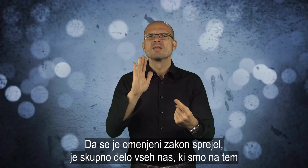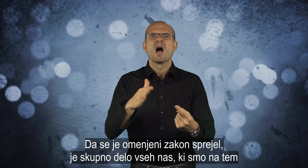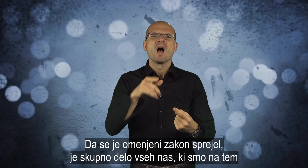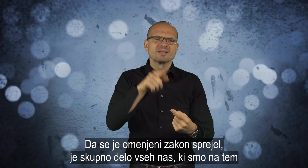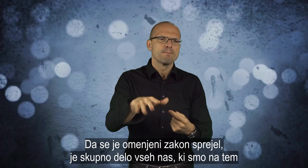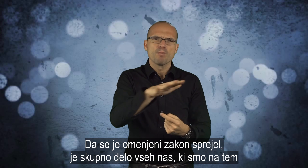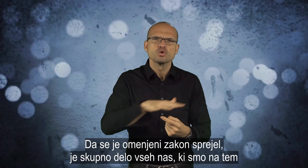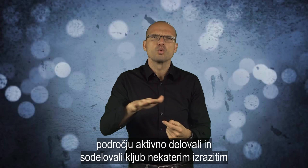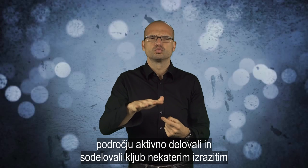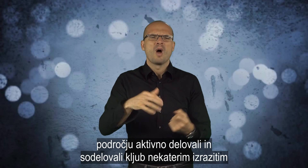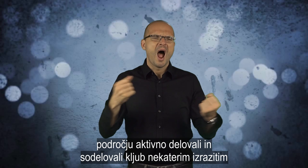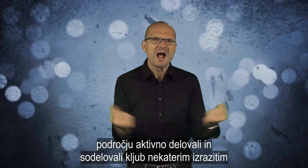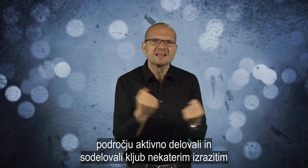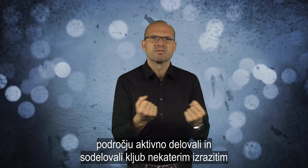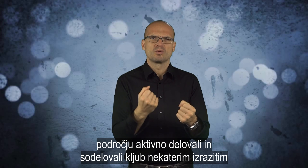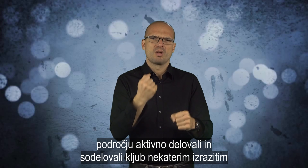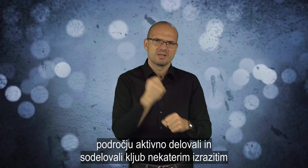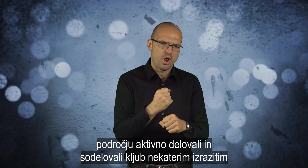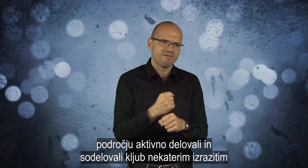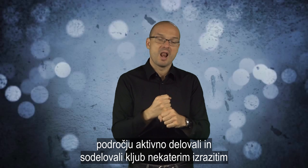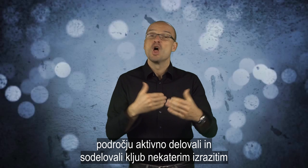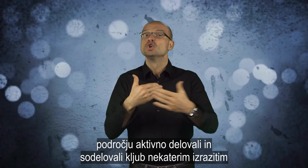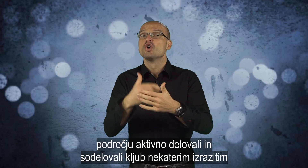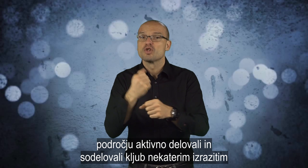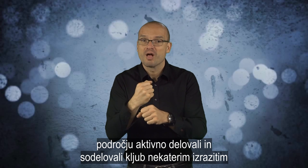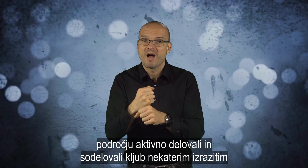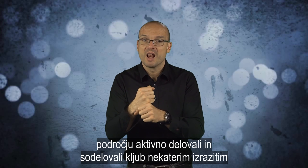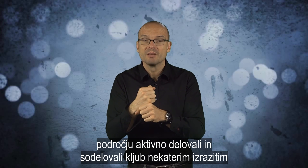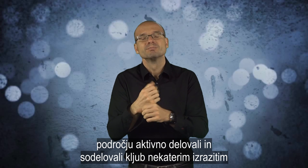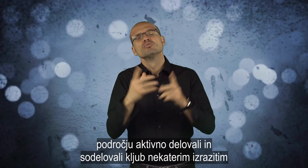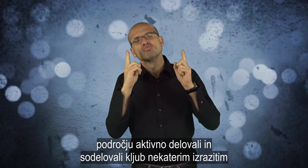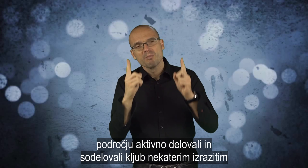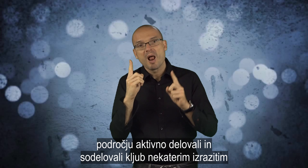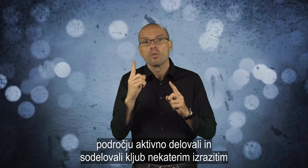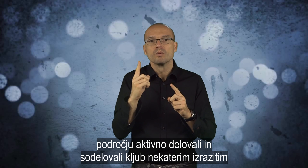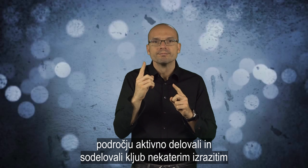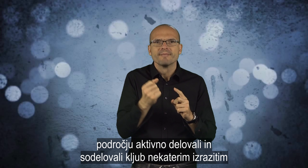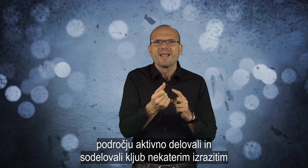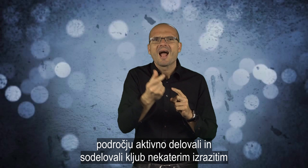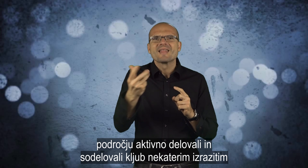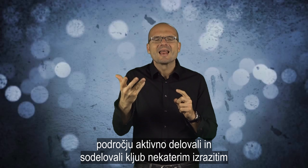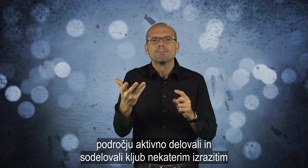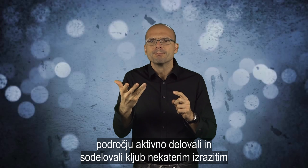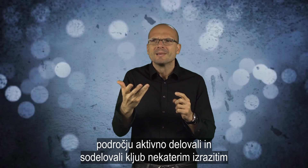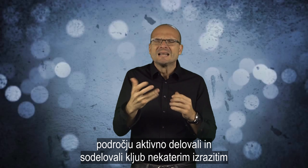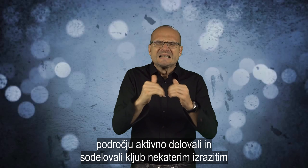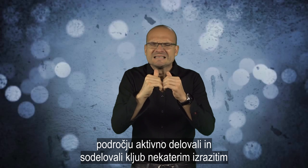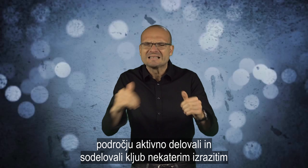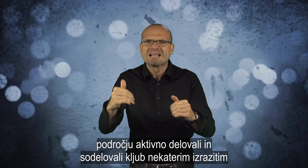in sodelovali, kljub nekaterim izrazitim nasprotovanjem, pozitivni učinki tega zakona pa se bodo